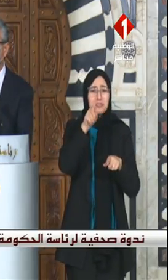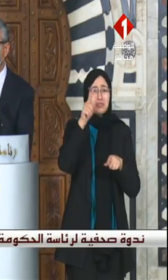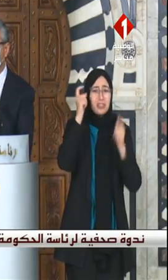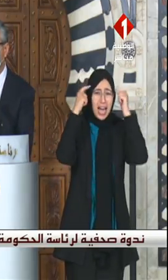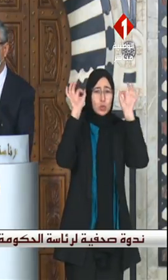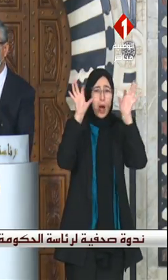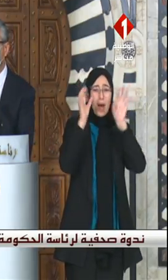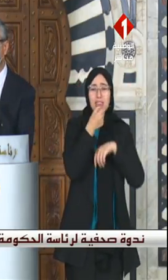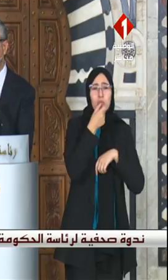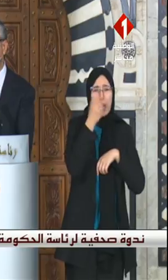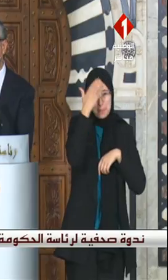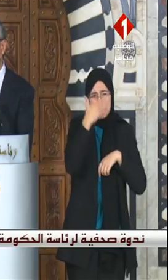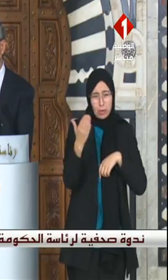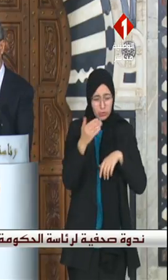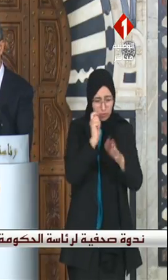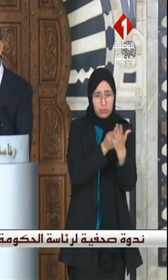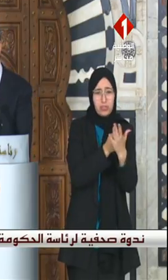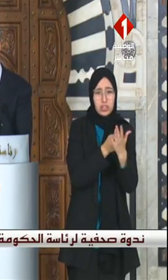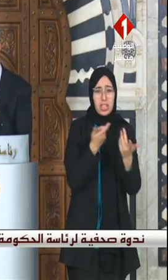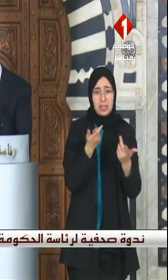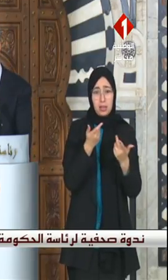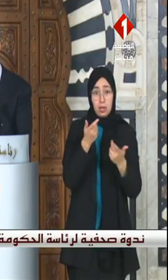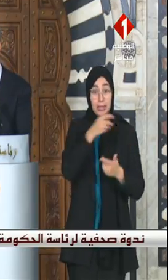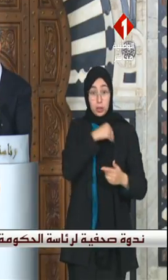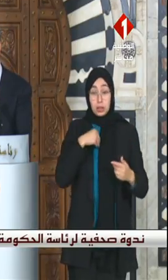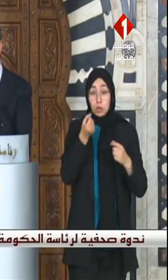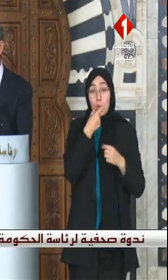نبهوا باش ما ياخذوش الدواء كان باستشارة الطبيب متاعهم،